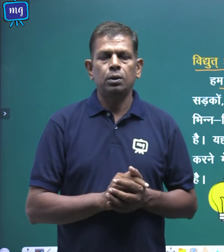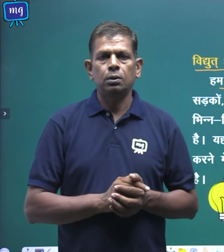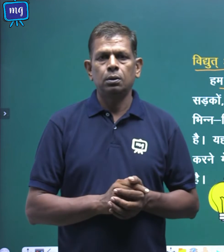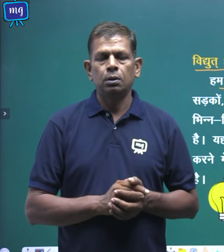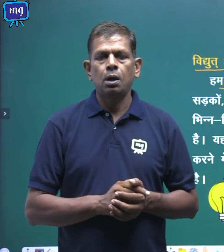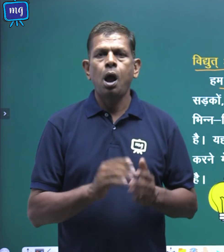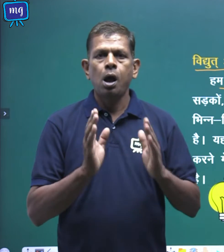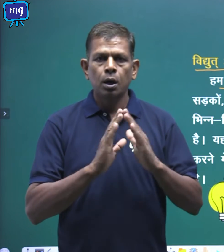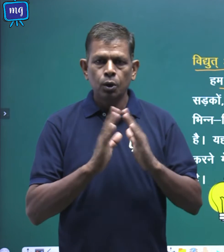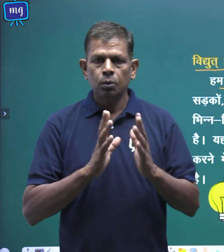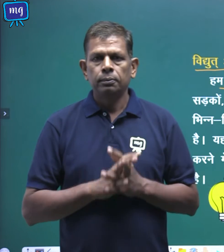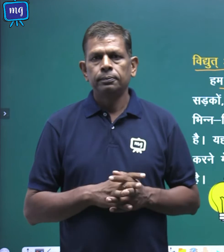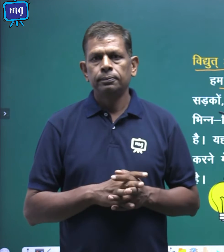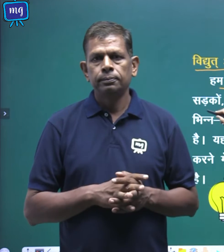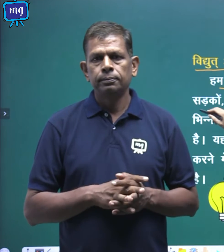घरों,